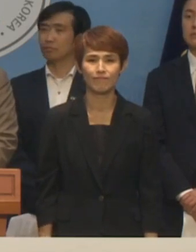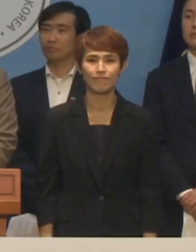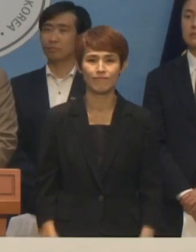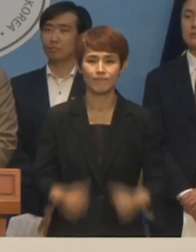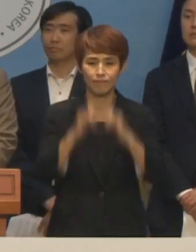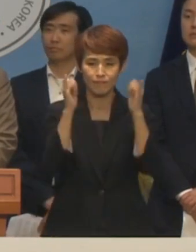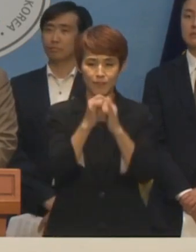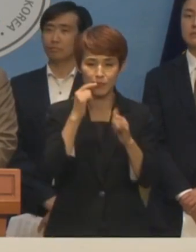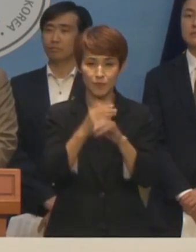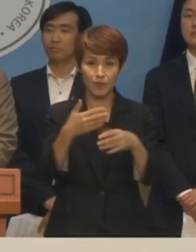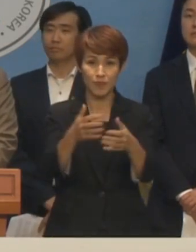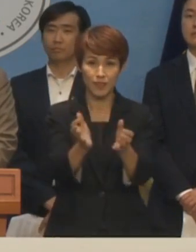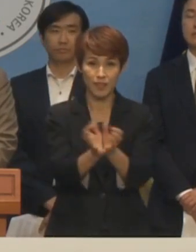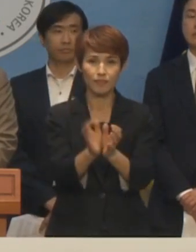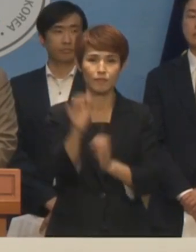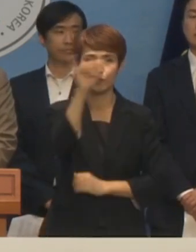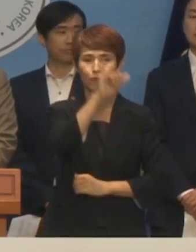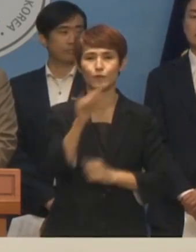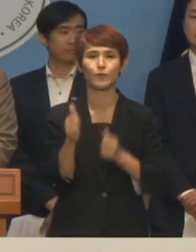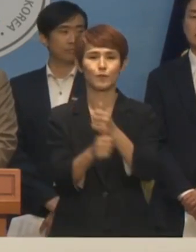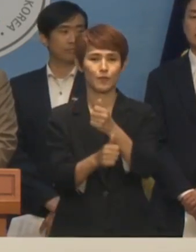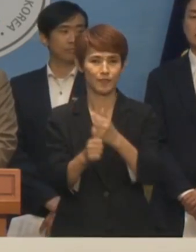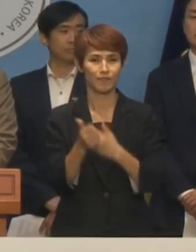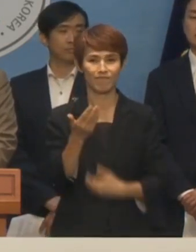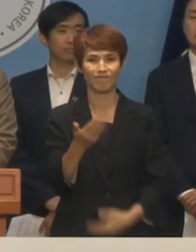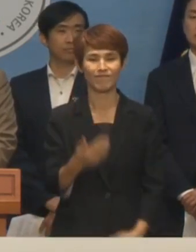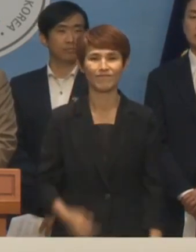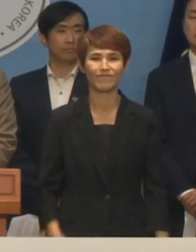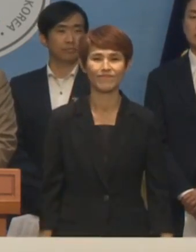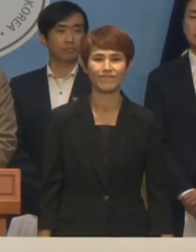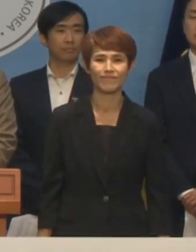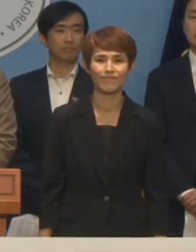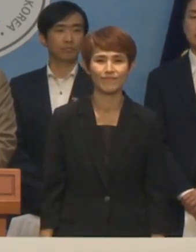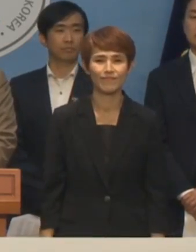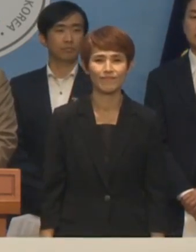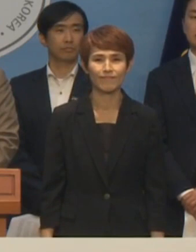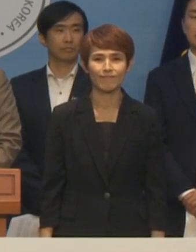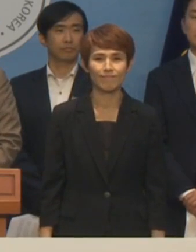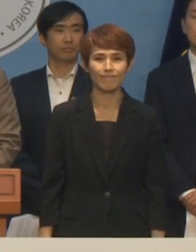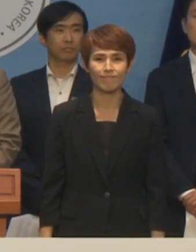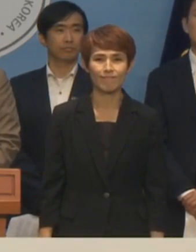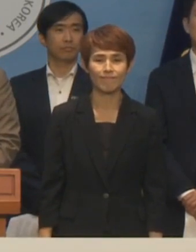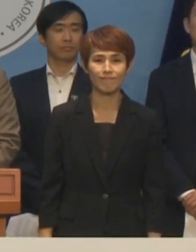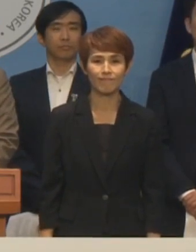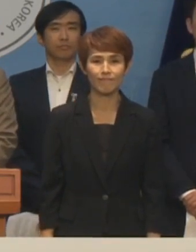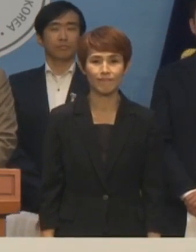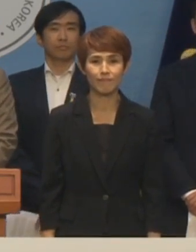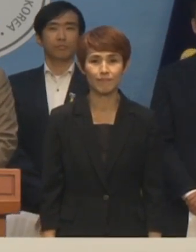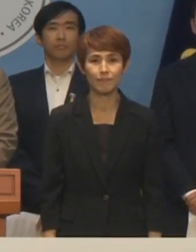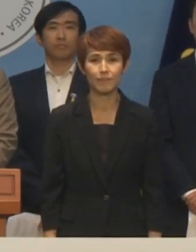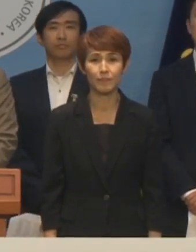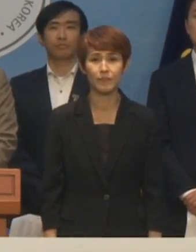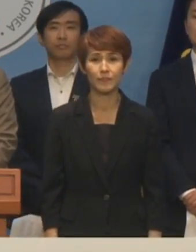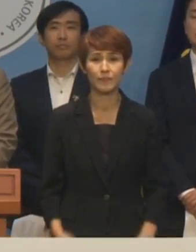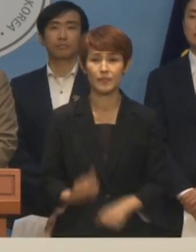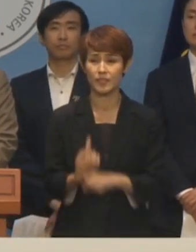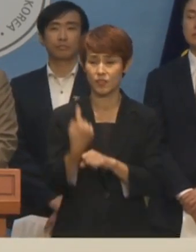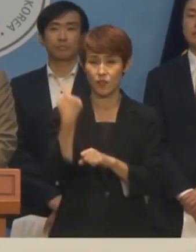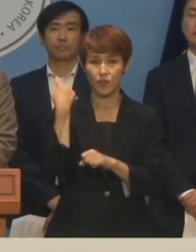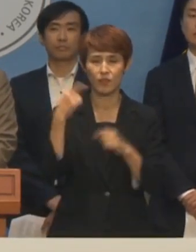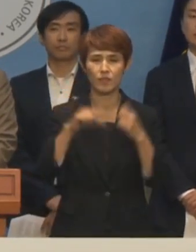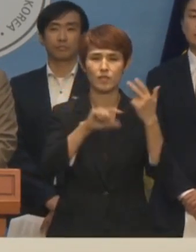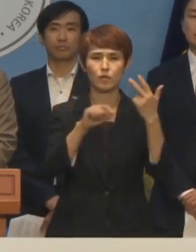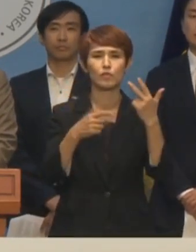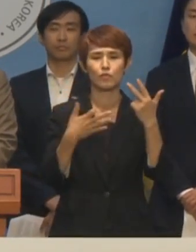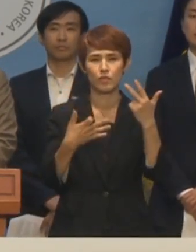사회민주당 송성준 전국위원 이렇게 함께 해주셨습니다. 지난 2023년 7월